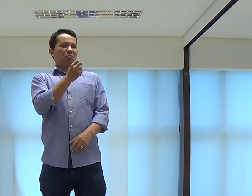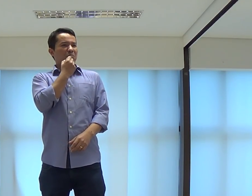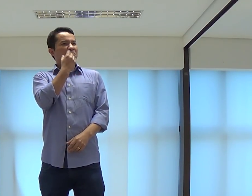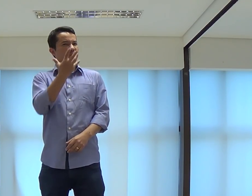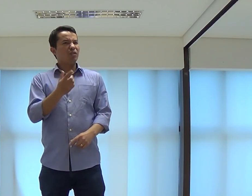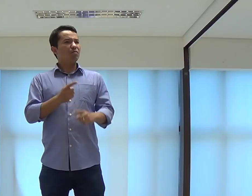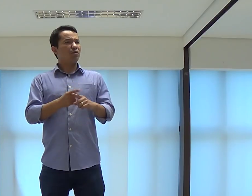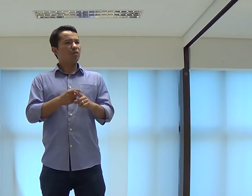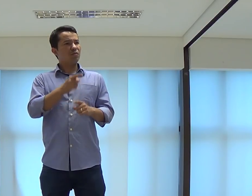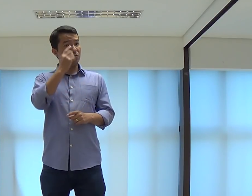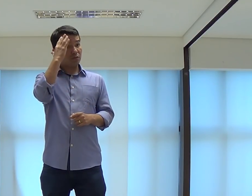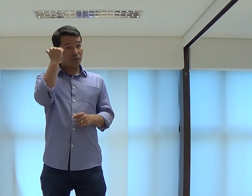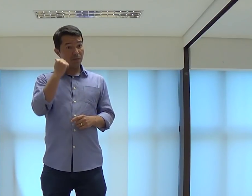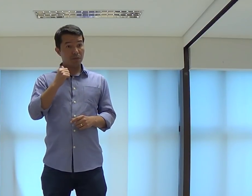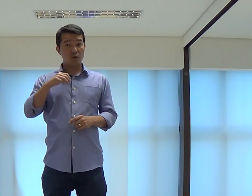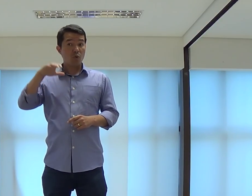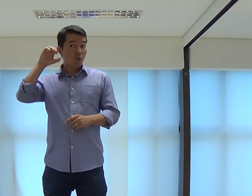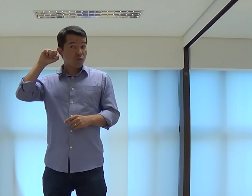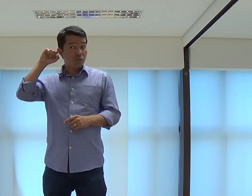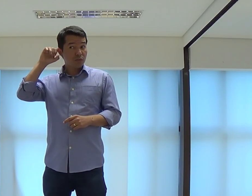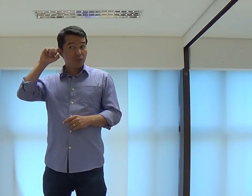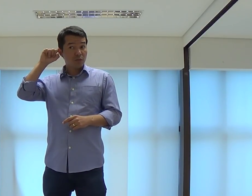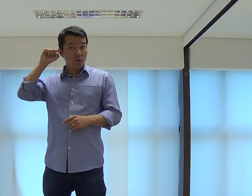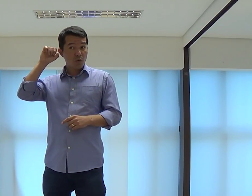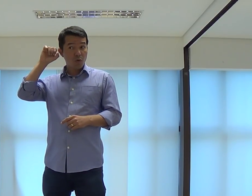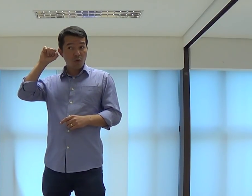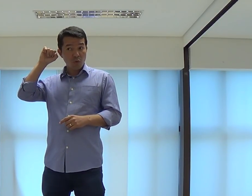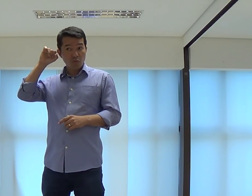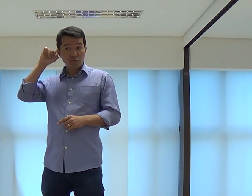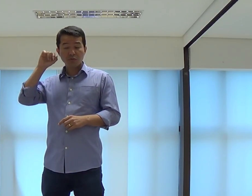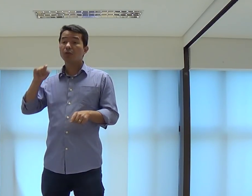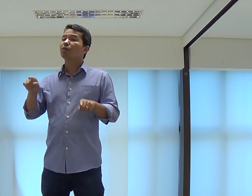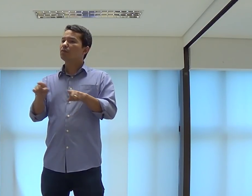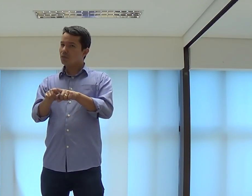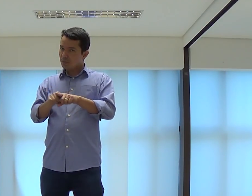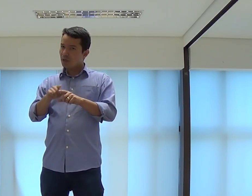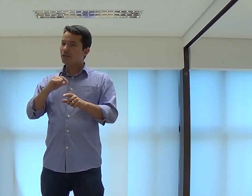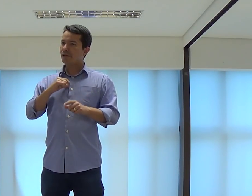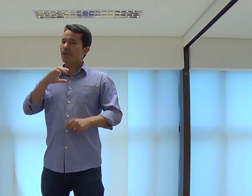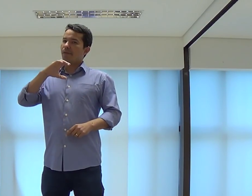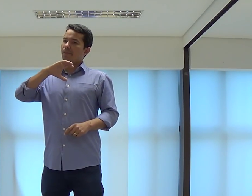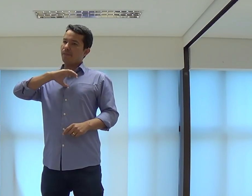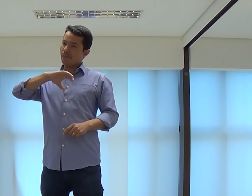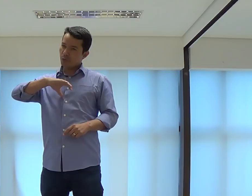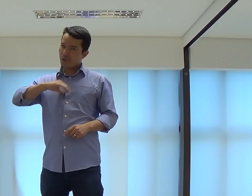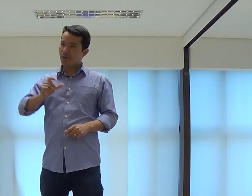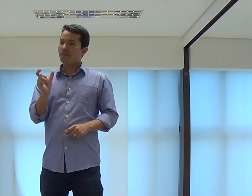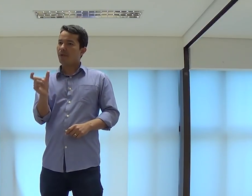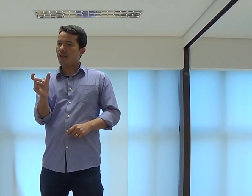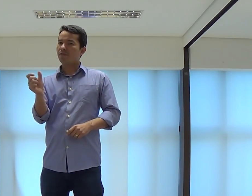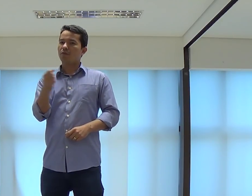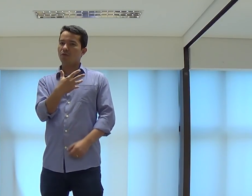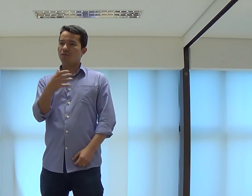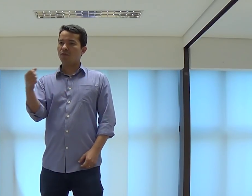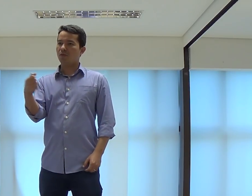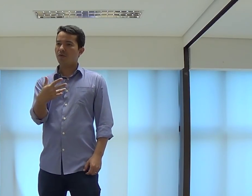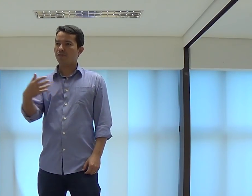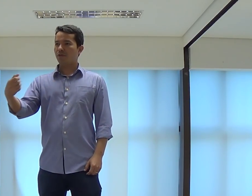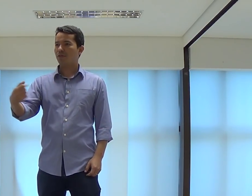Então, enfim, é bom isso, né? É bom a gente, até para ouvintes, né? Também tem lá, né, palavras novas